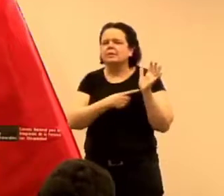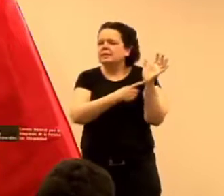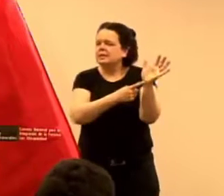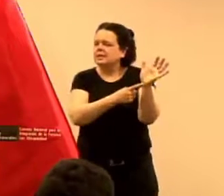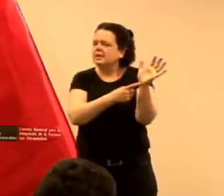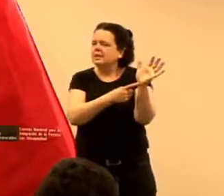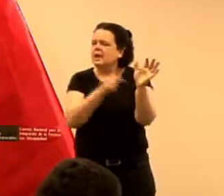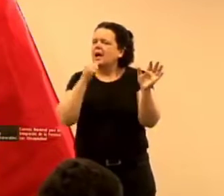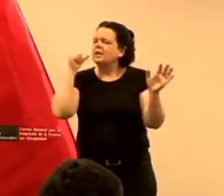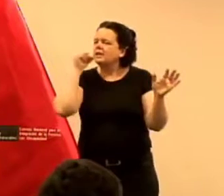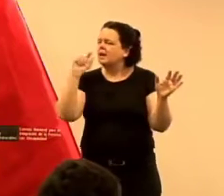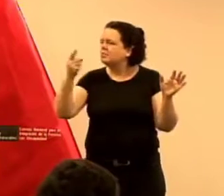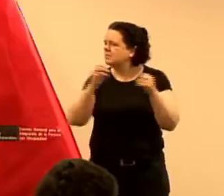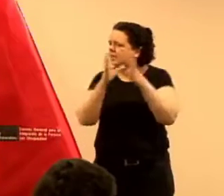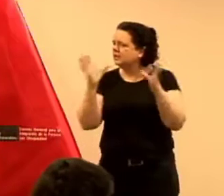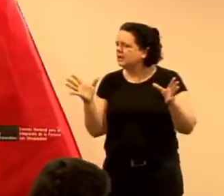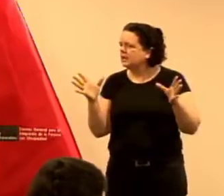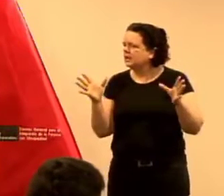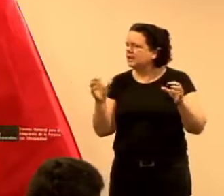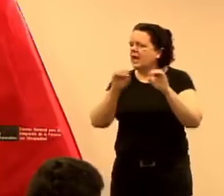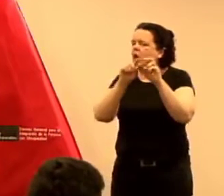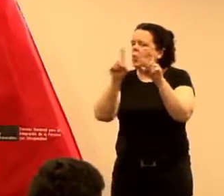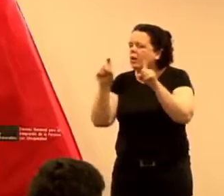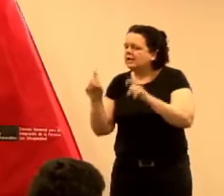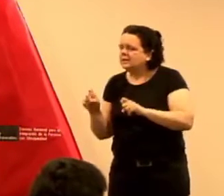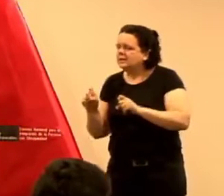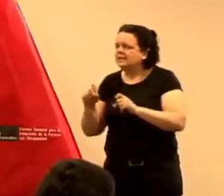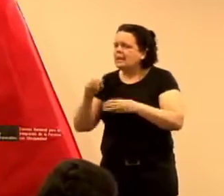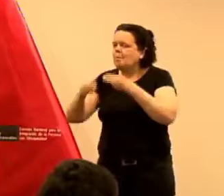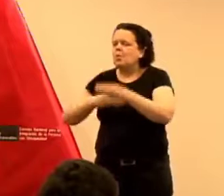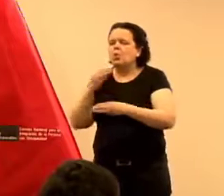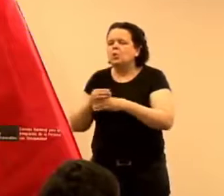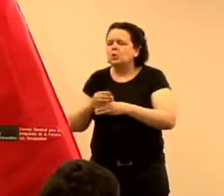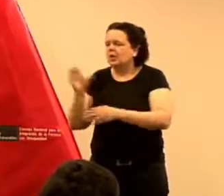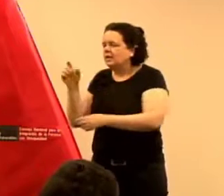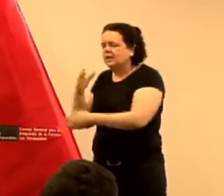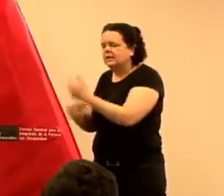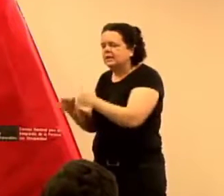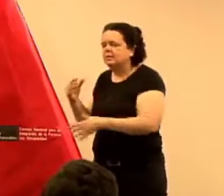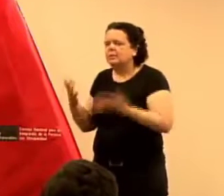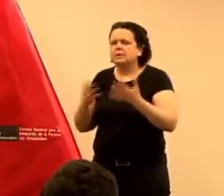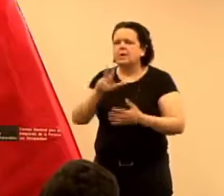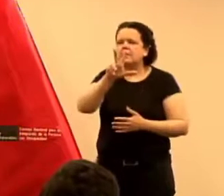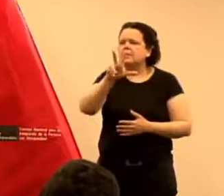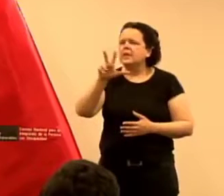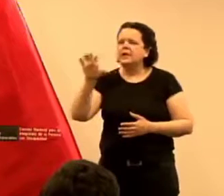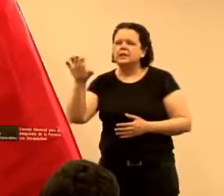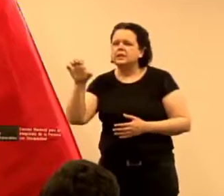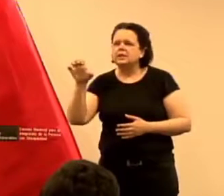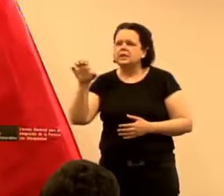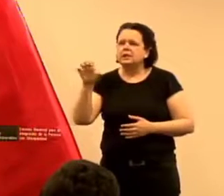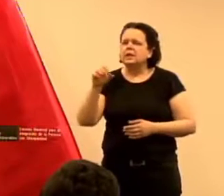las cifras que les presentó ayer, el primer día. Encuestas globales sobre discapacidad teníamos más de 300